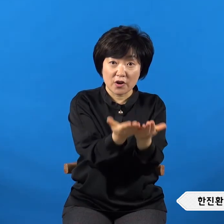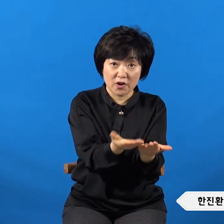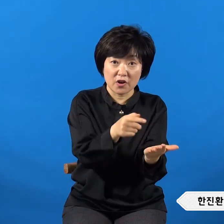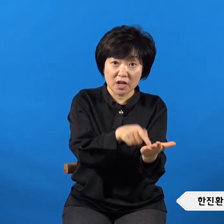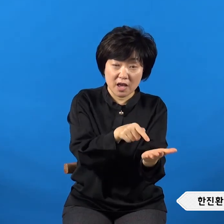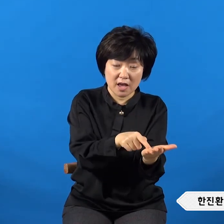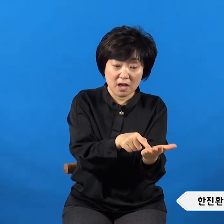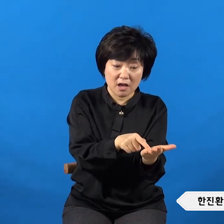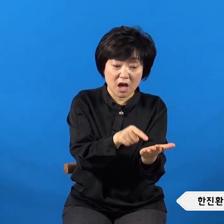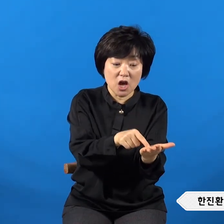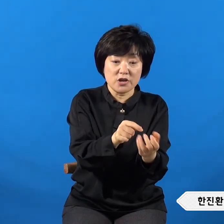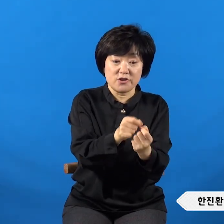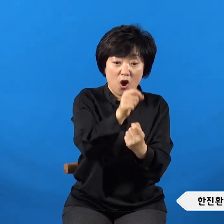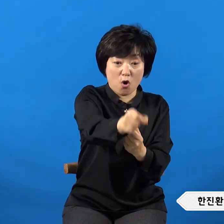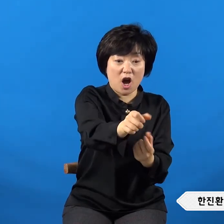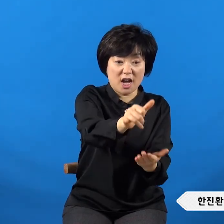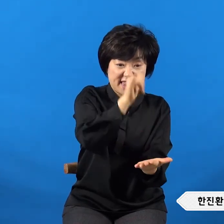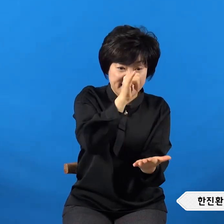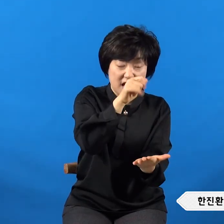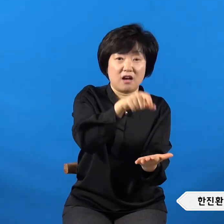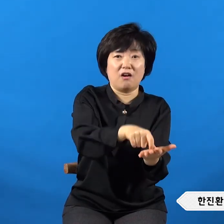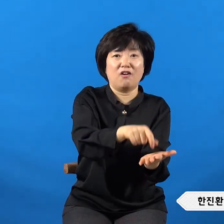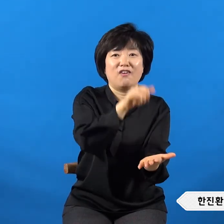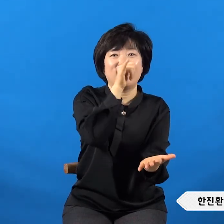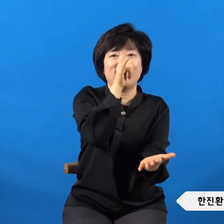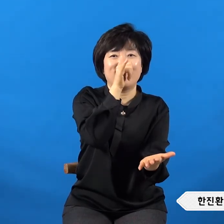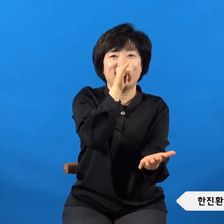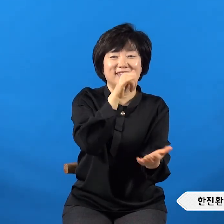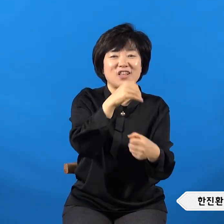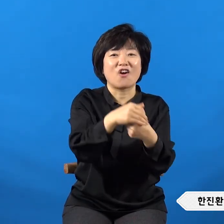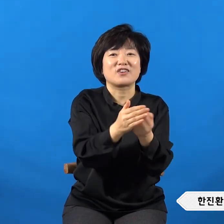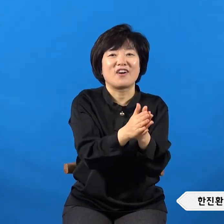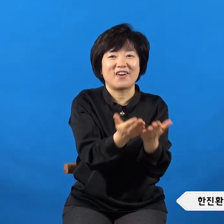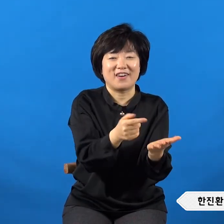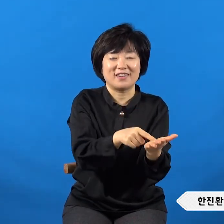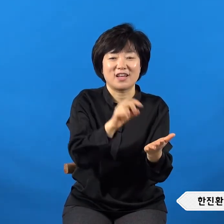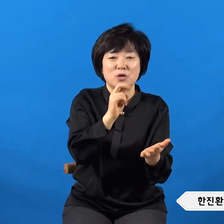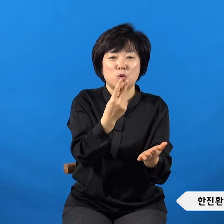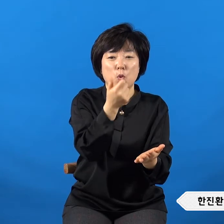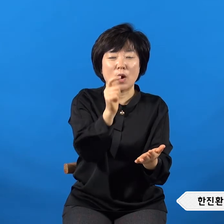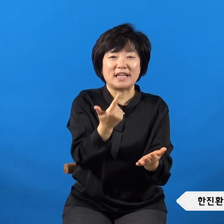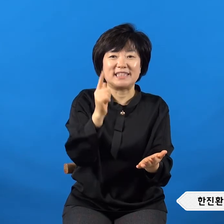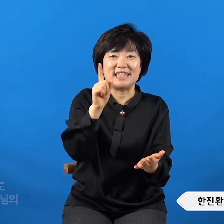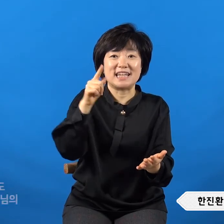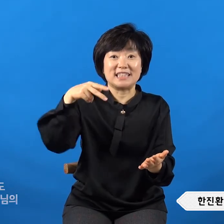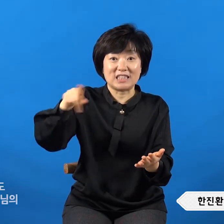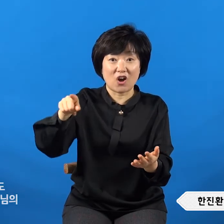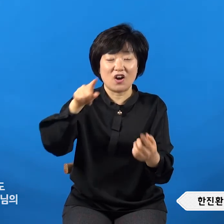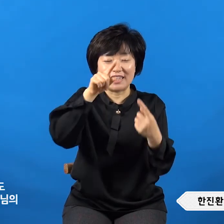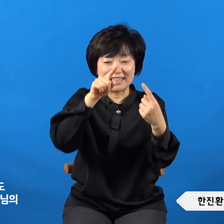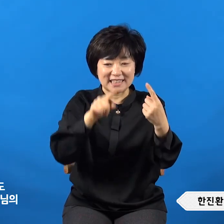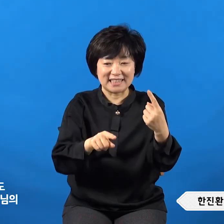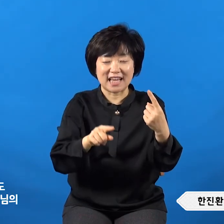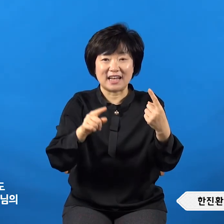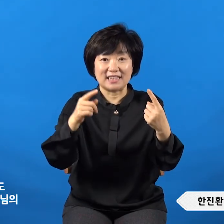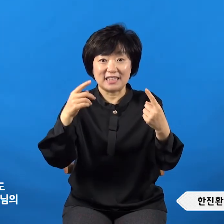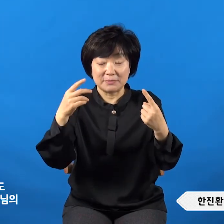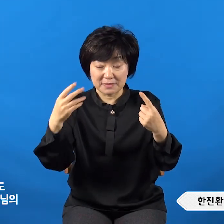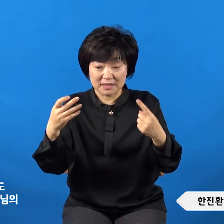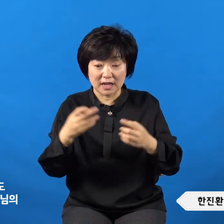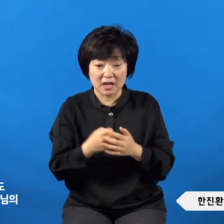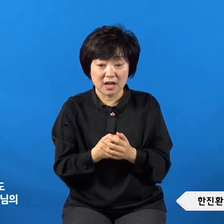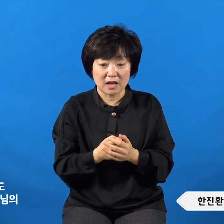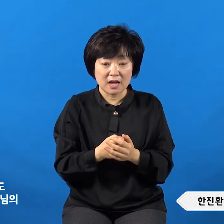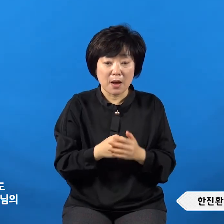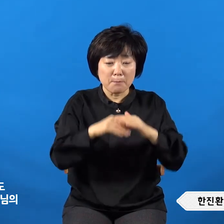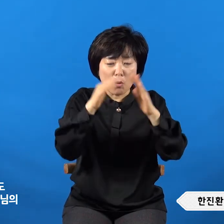성경에 영원한 것이 있다고 분명히 말씀합니다. 요한일서 2장 17절에 이 세상도